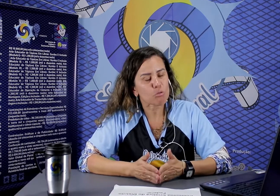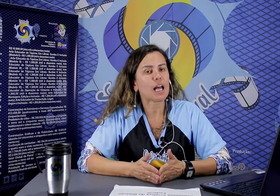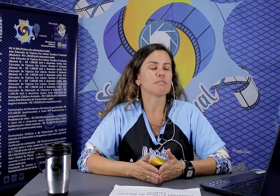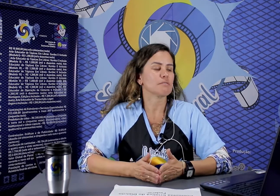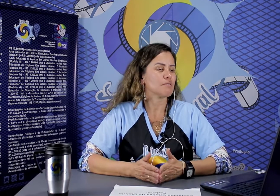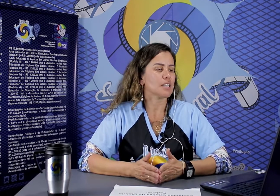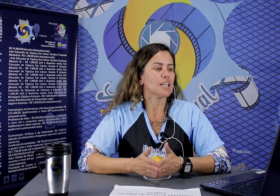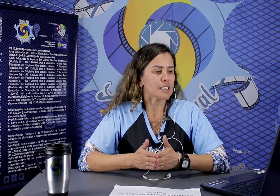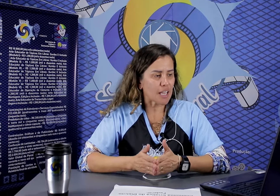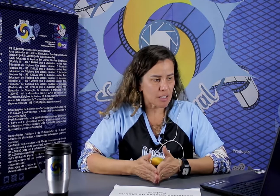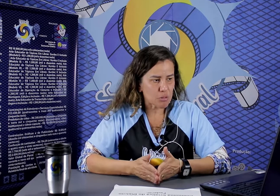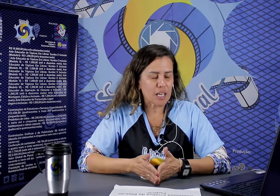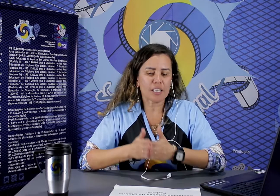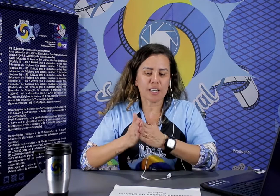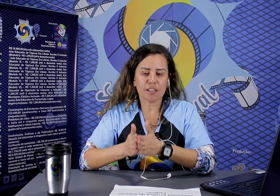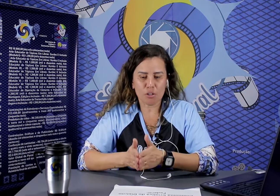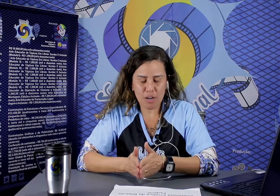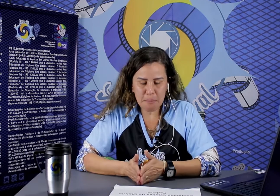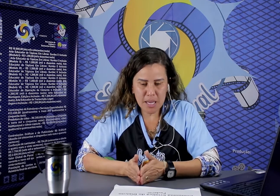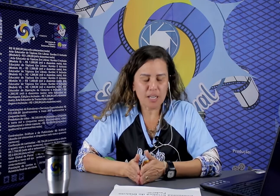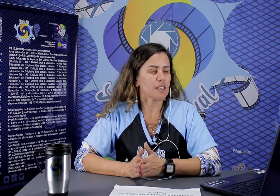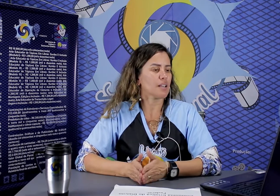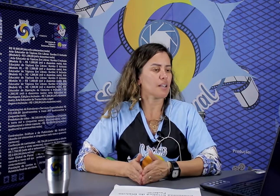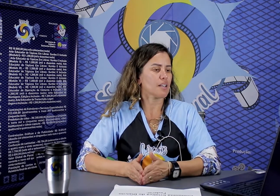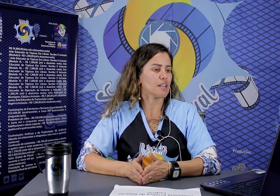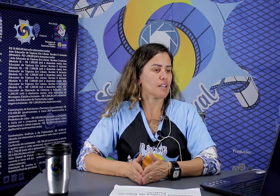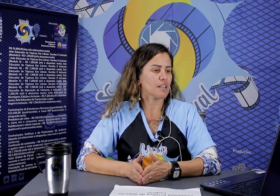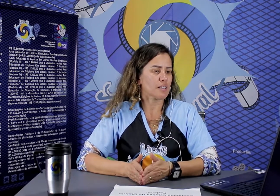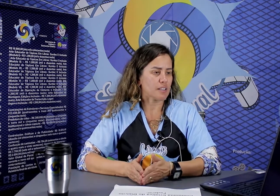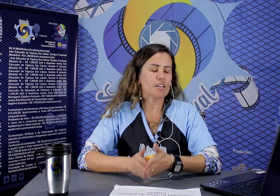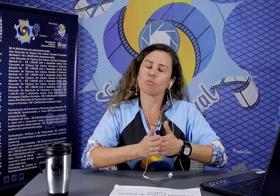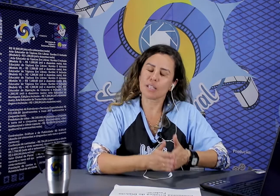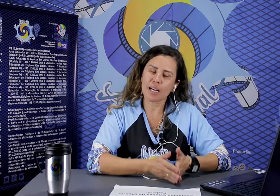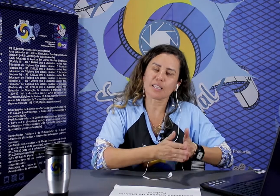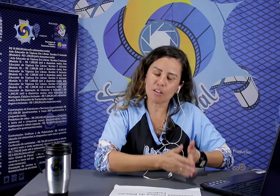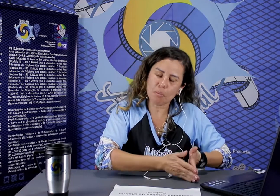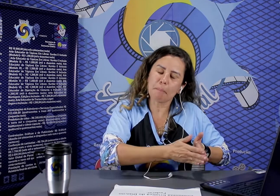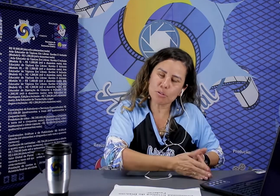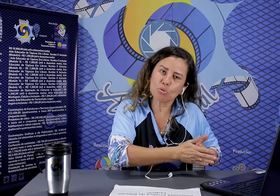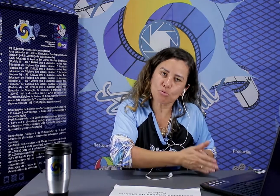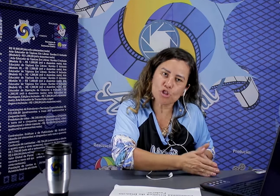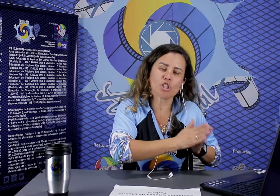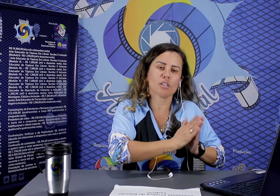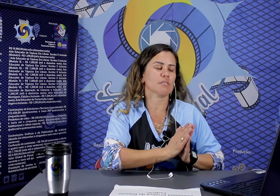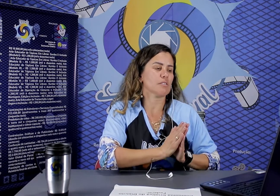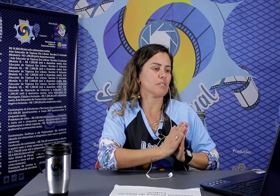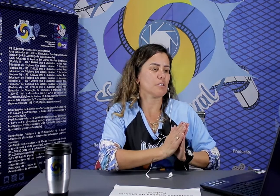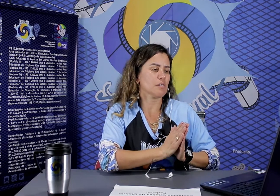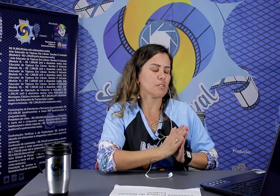contar. Tem que contar que tem que trocar meia. Tem que contar que tem que tomar banho todo dia. Não